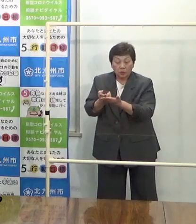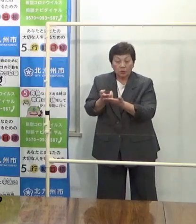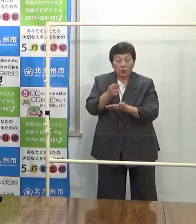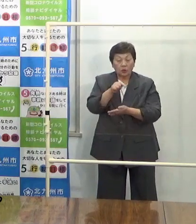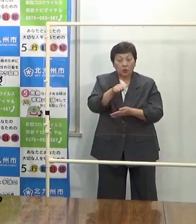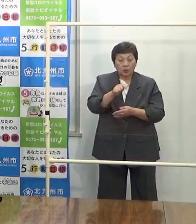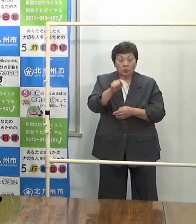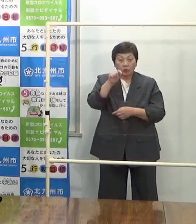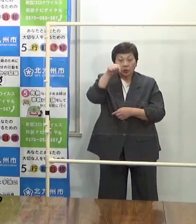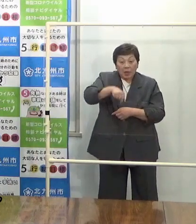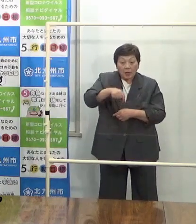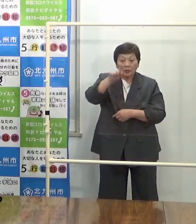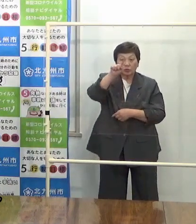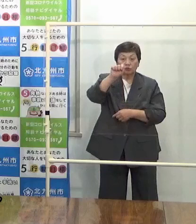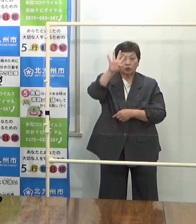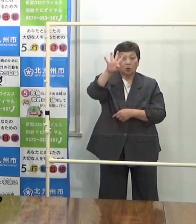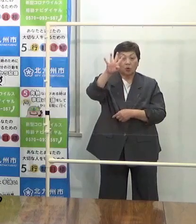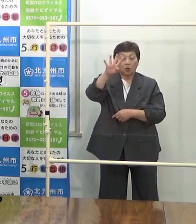しているうち14床